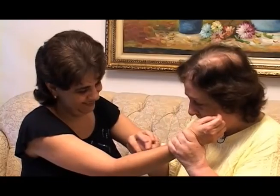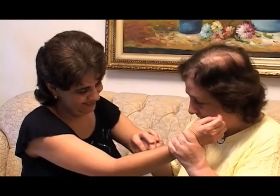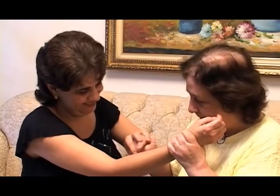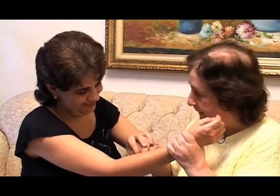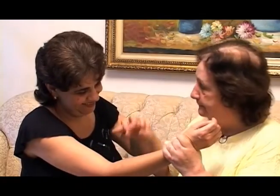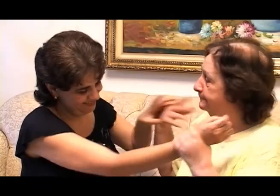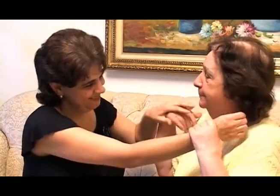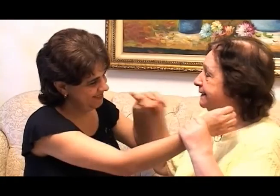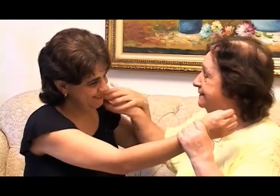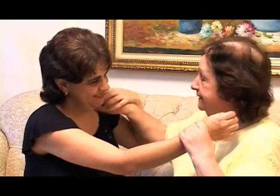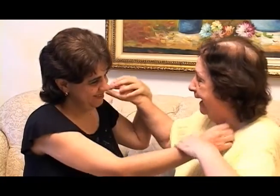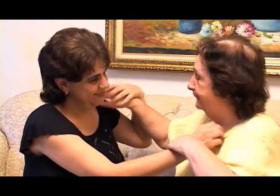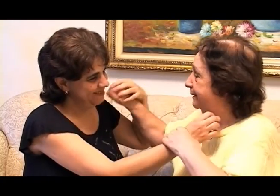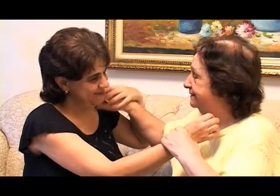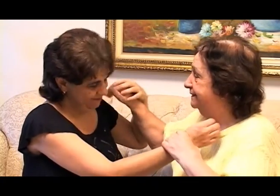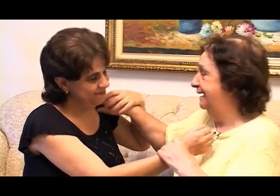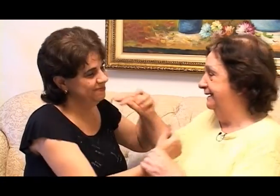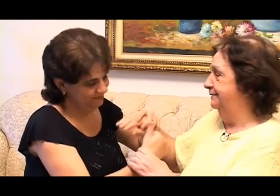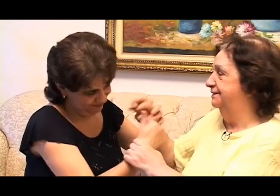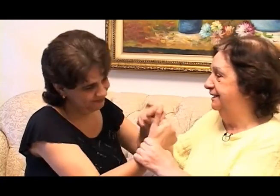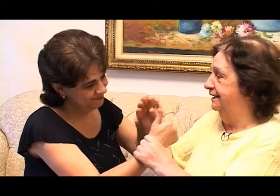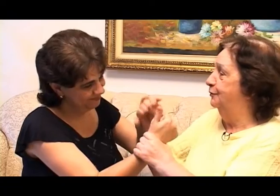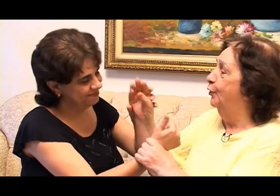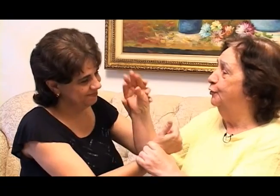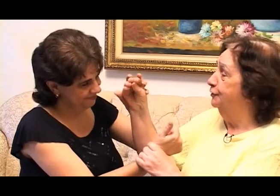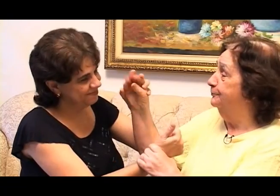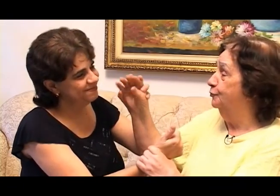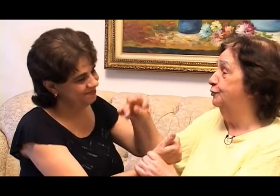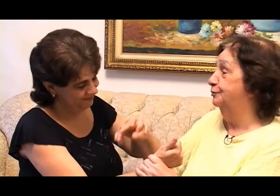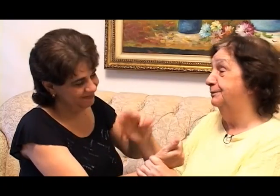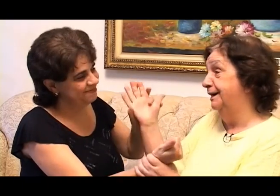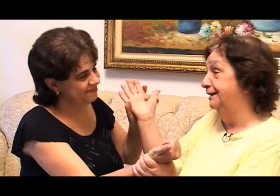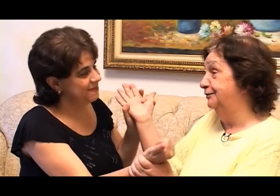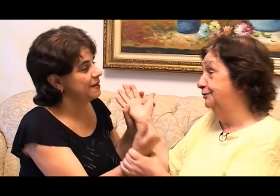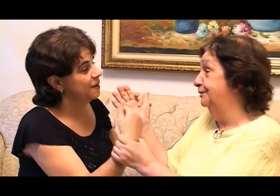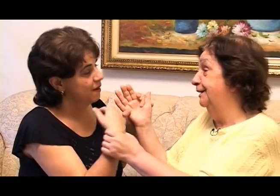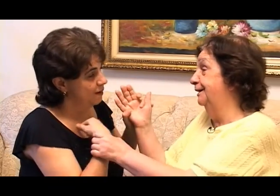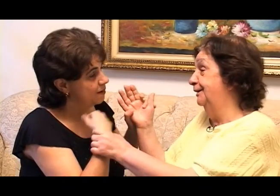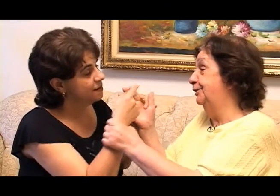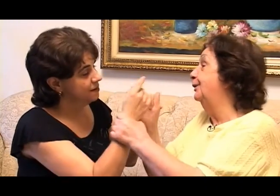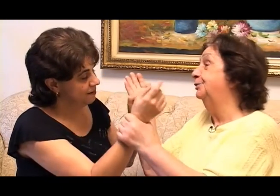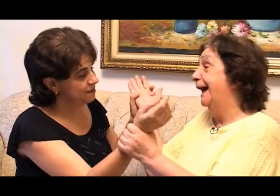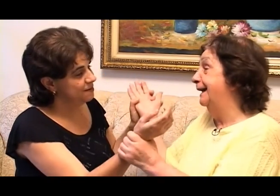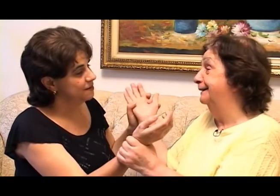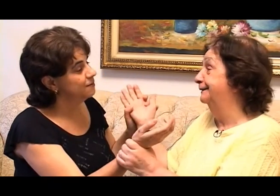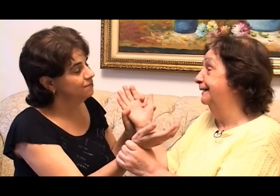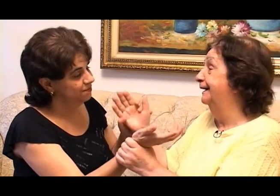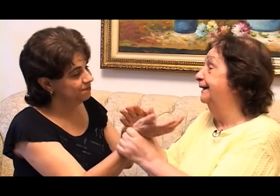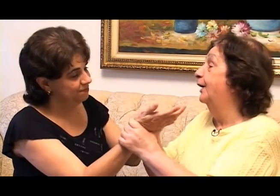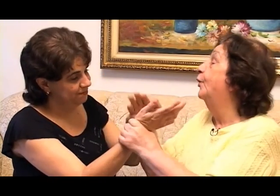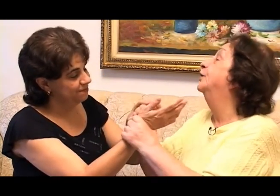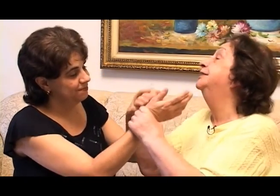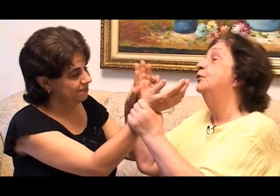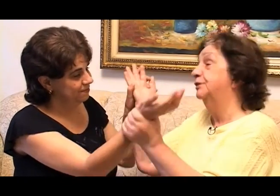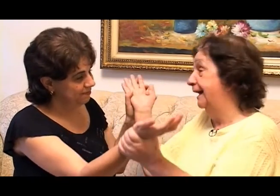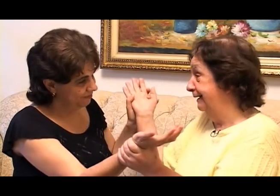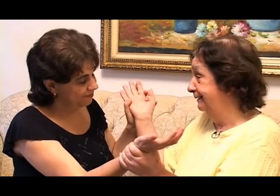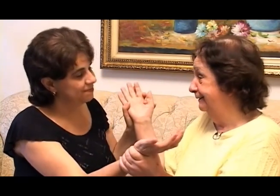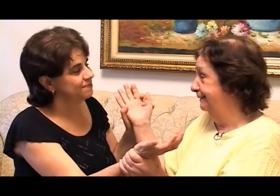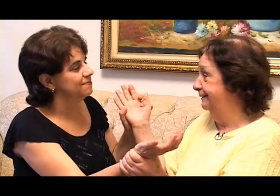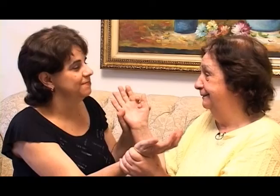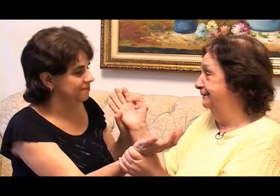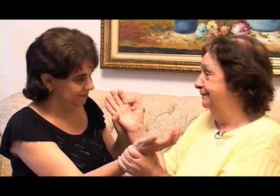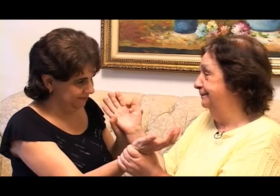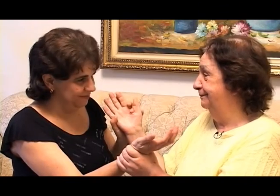Portanto, ele vai falar em língua de sinais. E aí, a sua língua, a forma de comunicação mais apropriada para